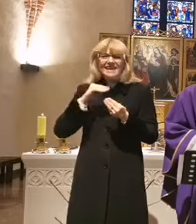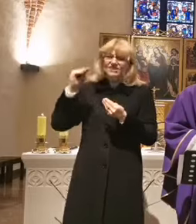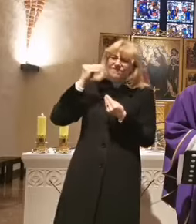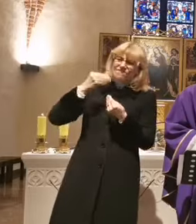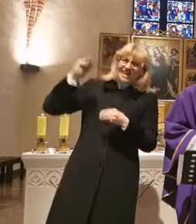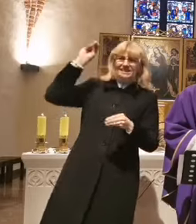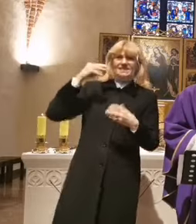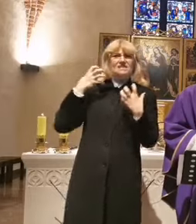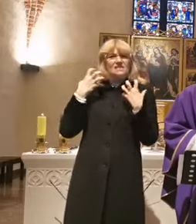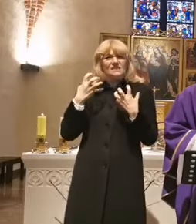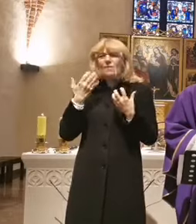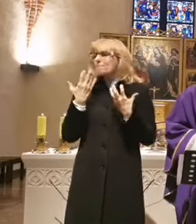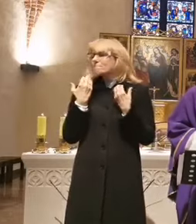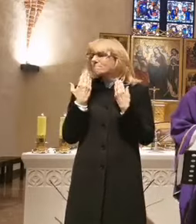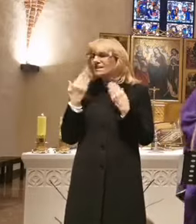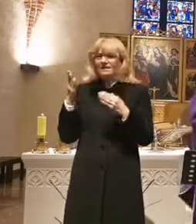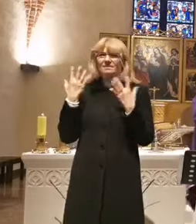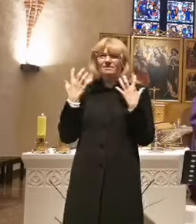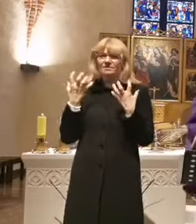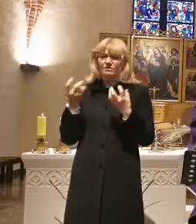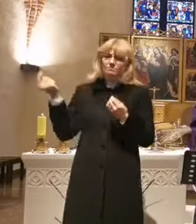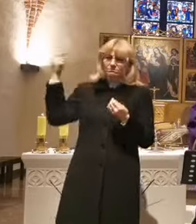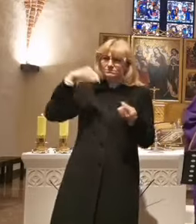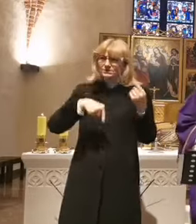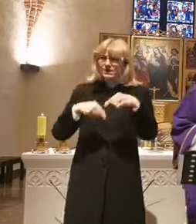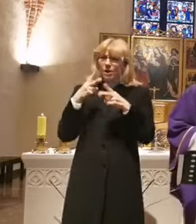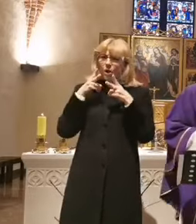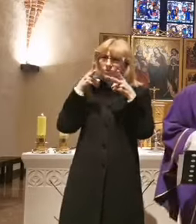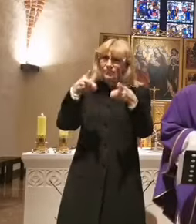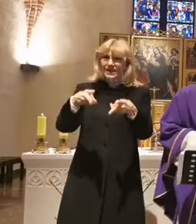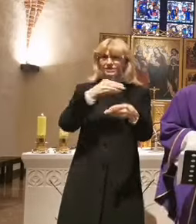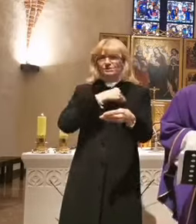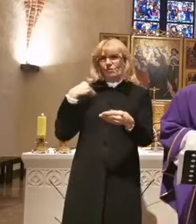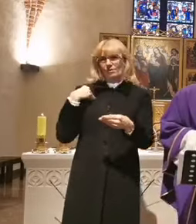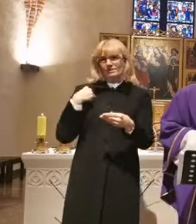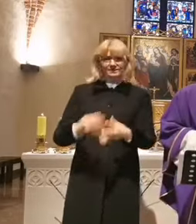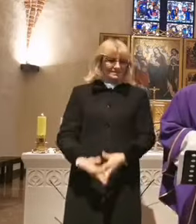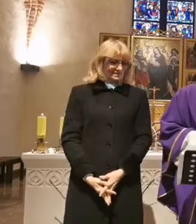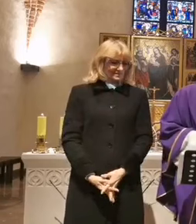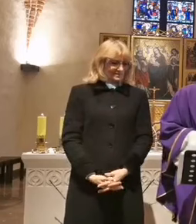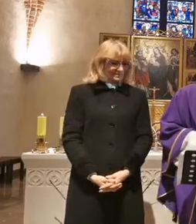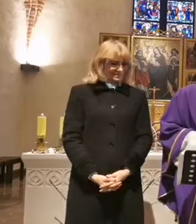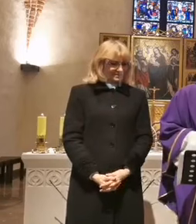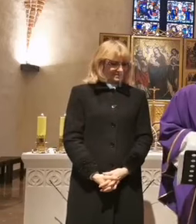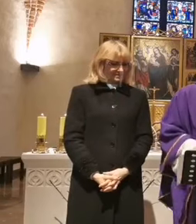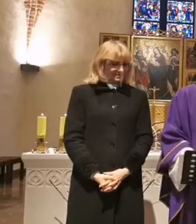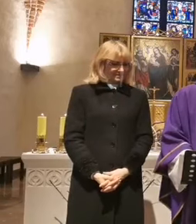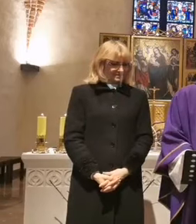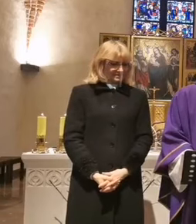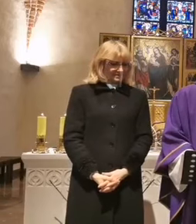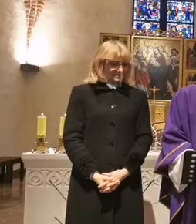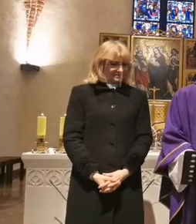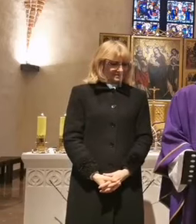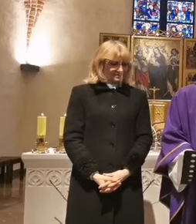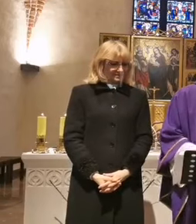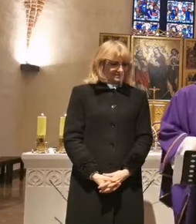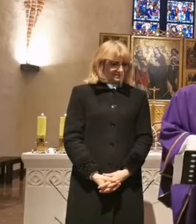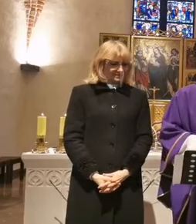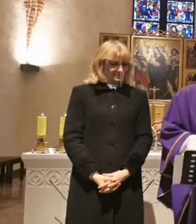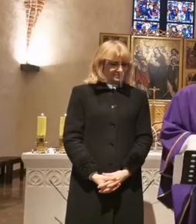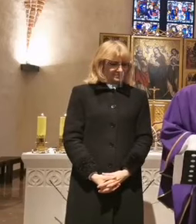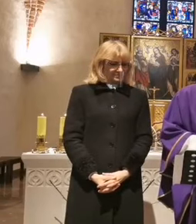Geremia, che in questo ora con voi, ho conosciuto padre Massi e quindi